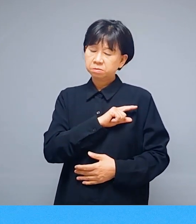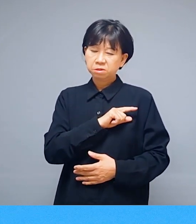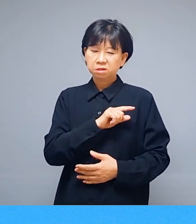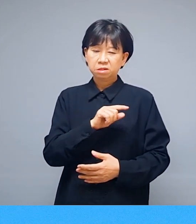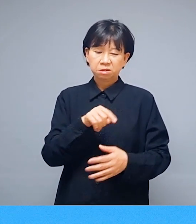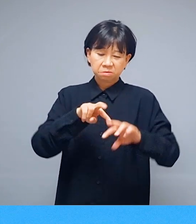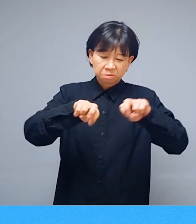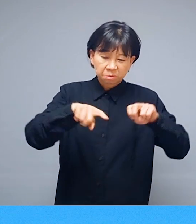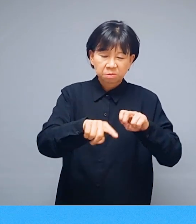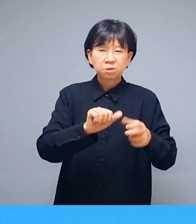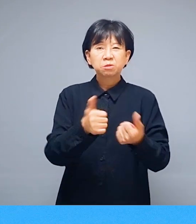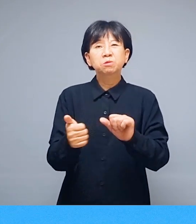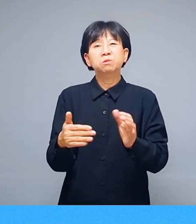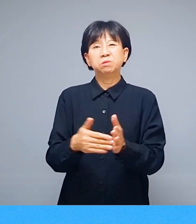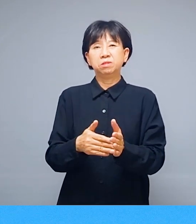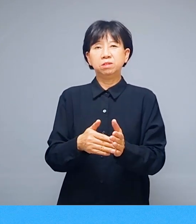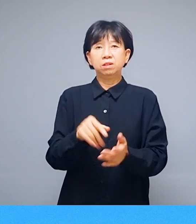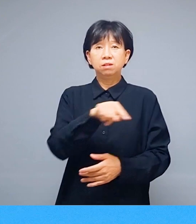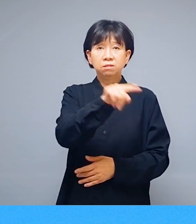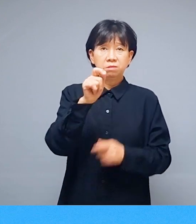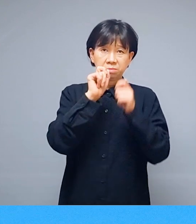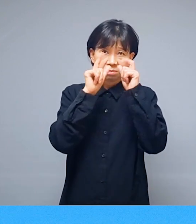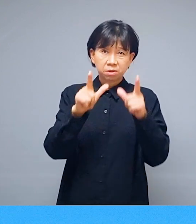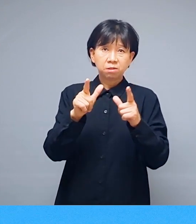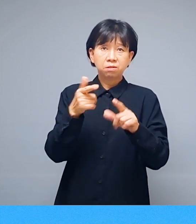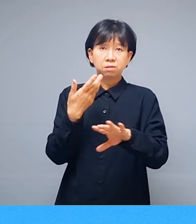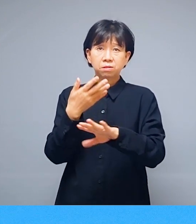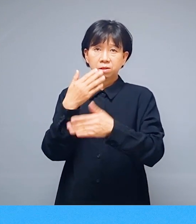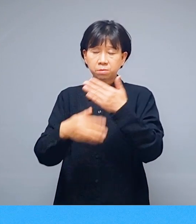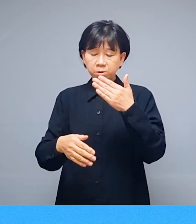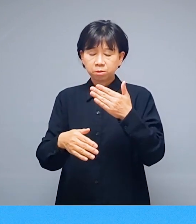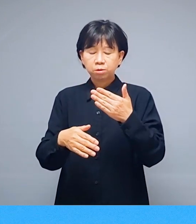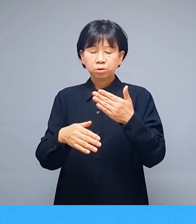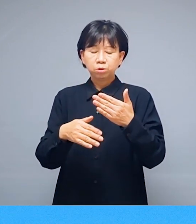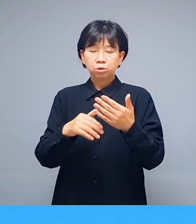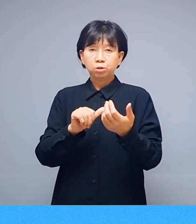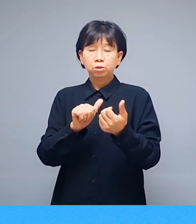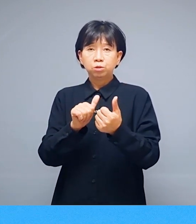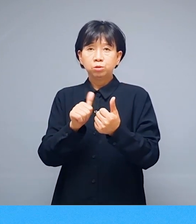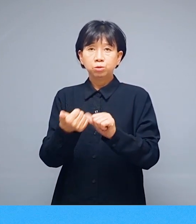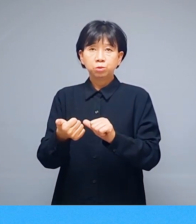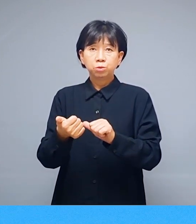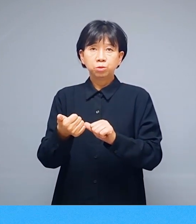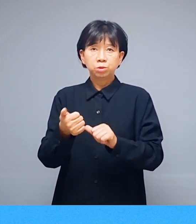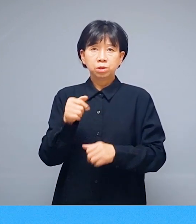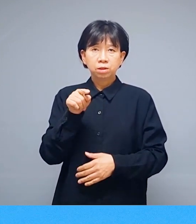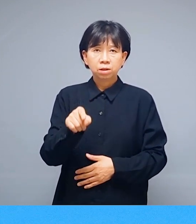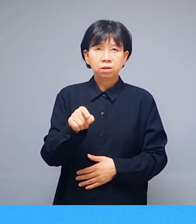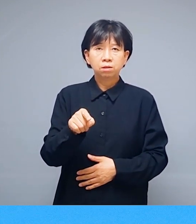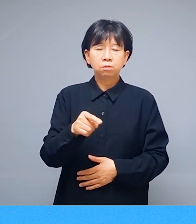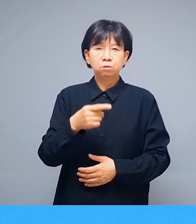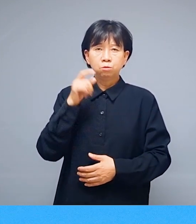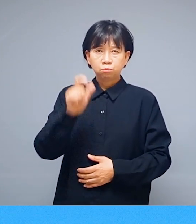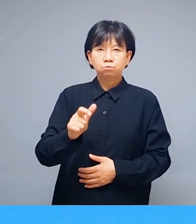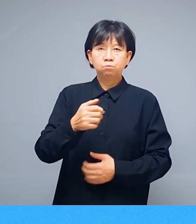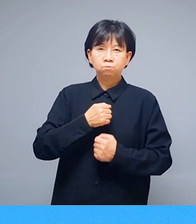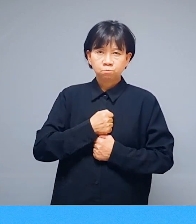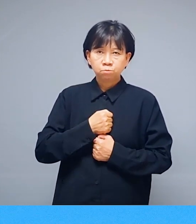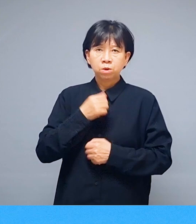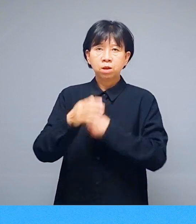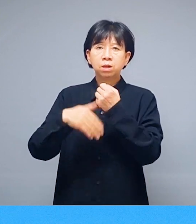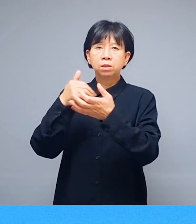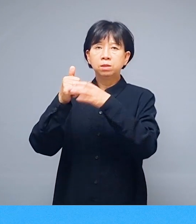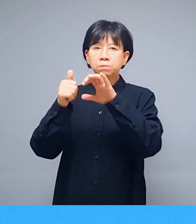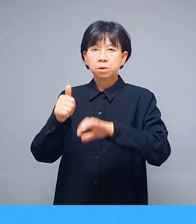너는 일깨어 남은 바 죽게 된 것을 굳건하게 하라. 내 하나님 앞에 내 행위에 온전한 것을